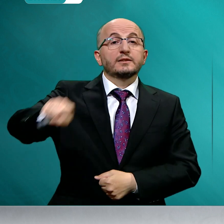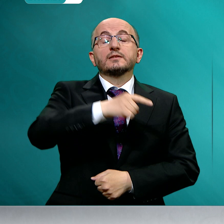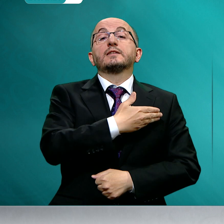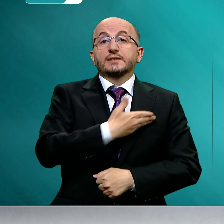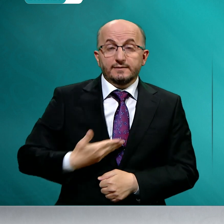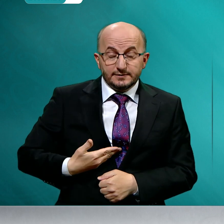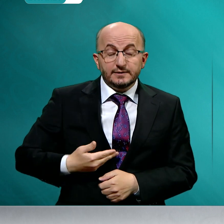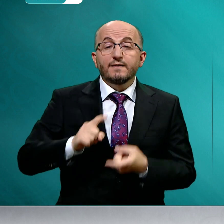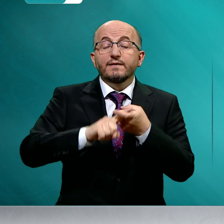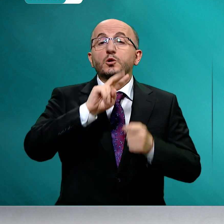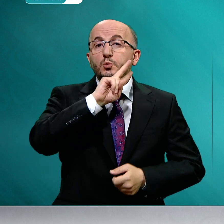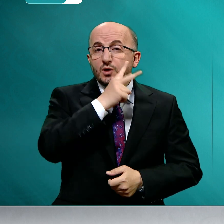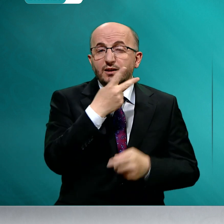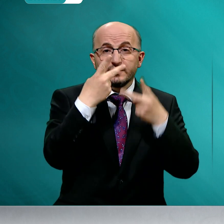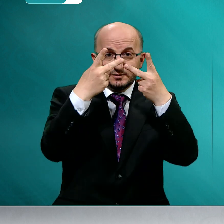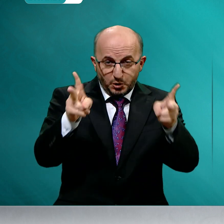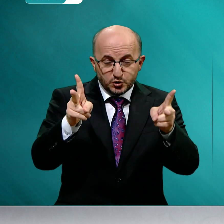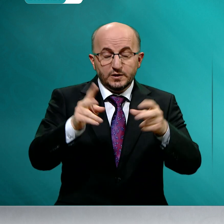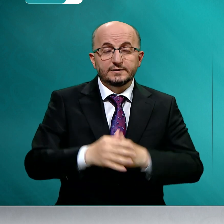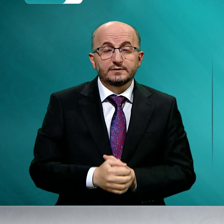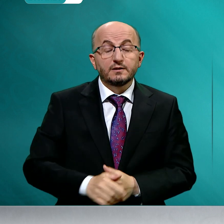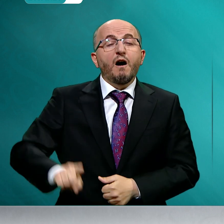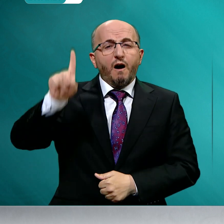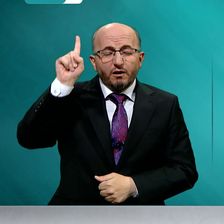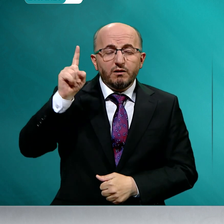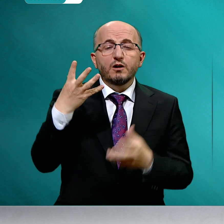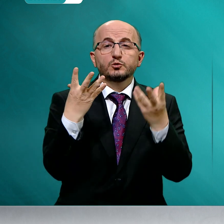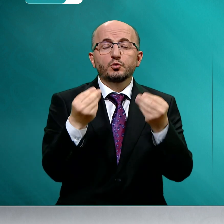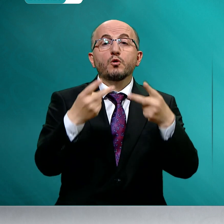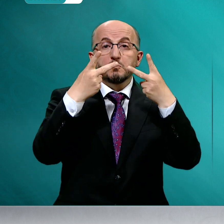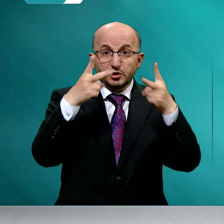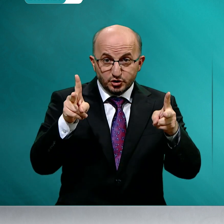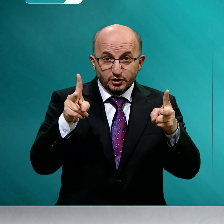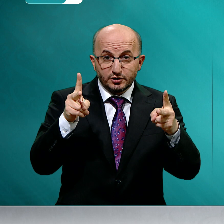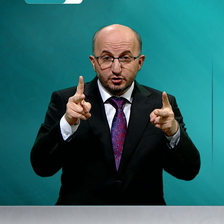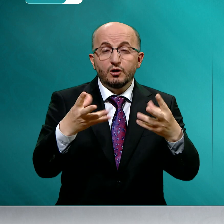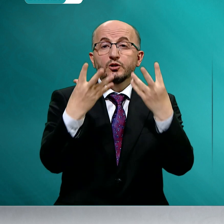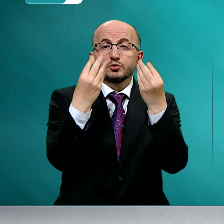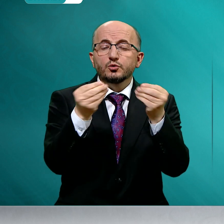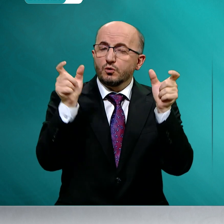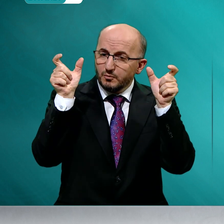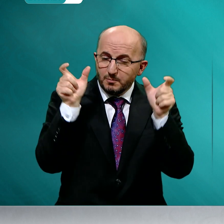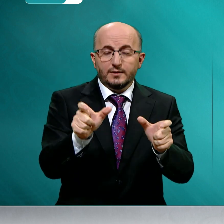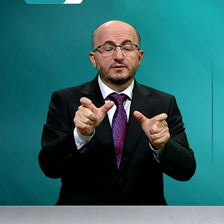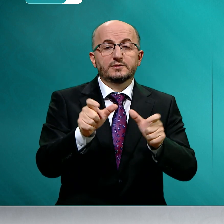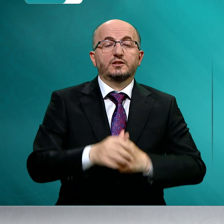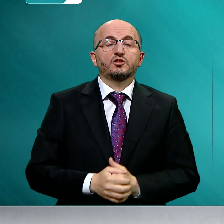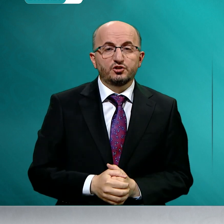sevsin ve günahlarınızı bağışlasın. Allah çok bağışlayıcı, çok